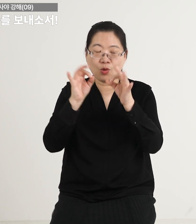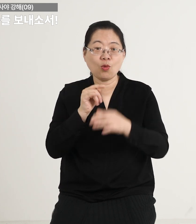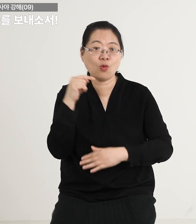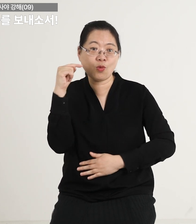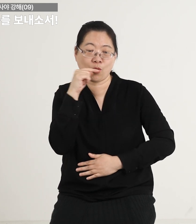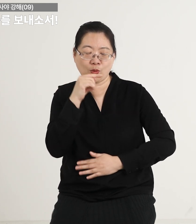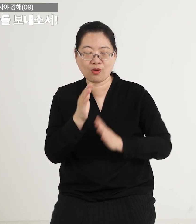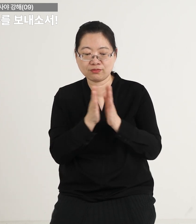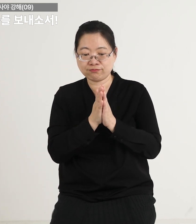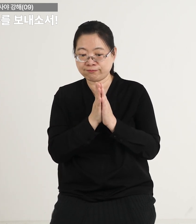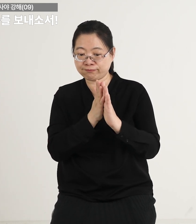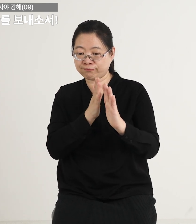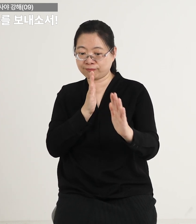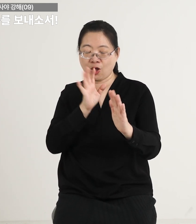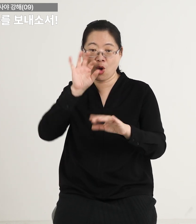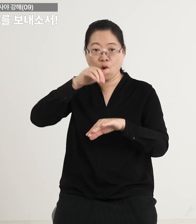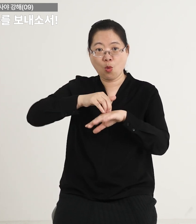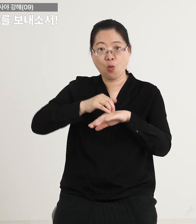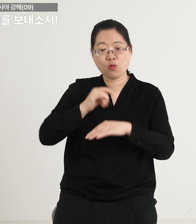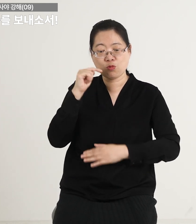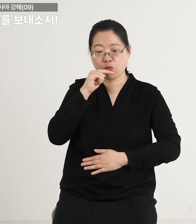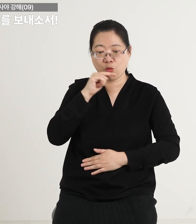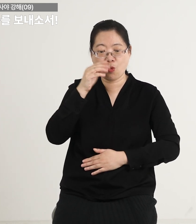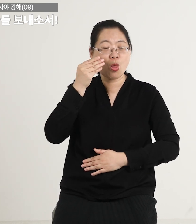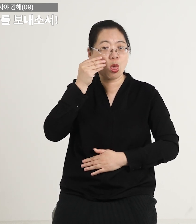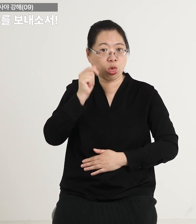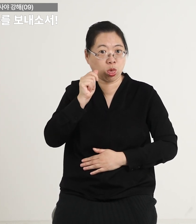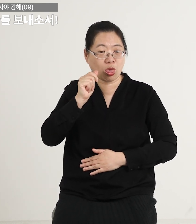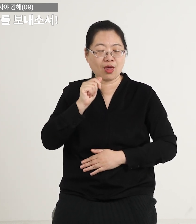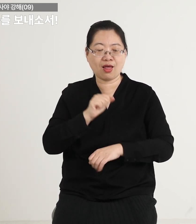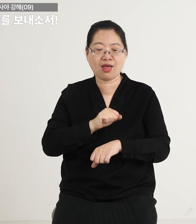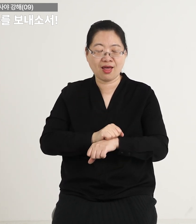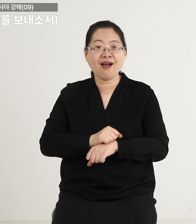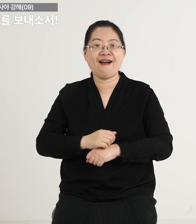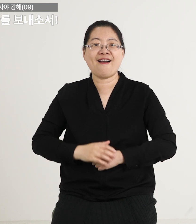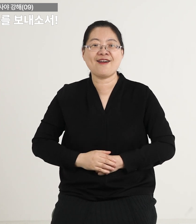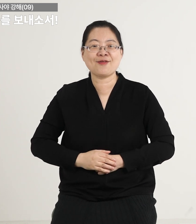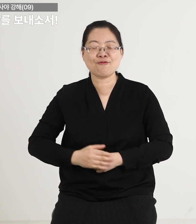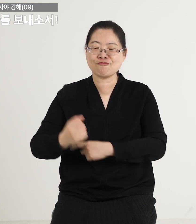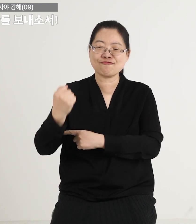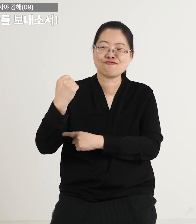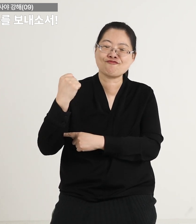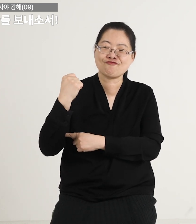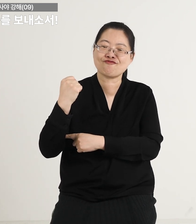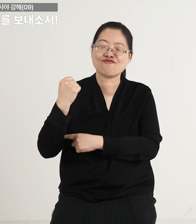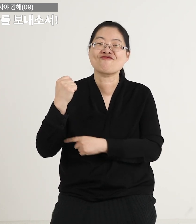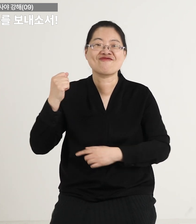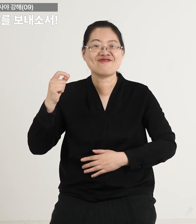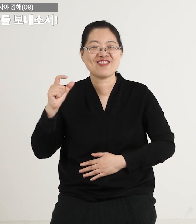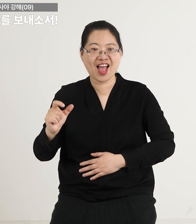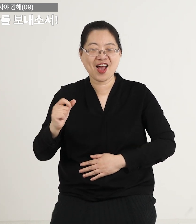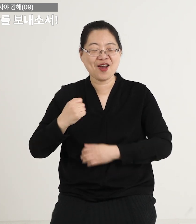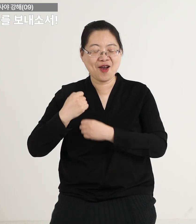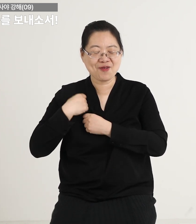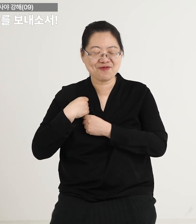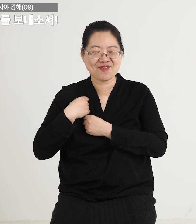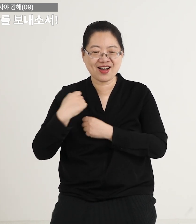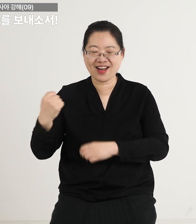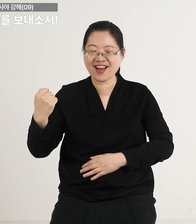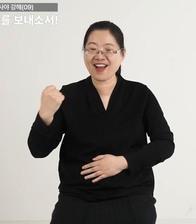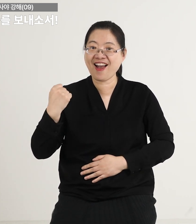엄격하고 질서 있고 훈련이 잘 돼서 일당백의 실력들을 갖고 있었던